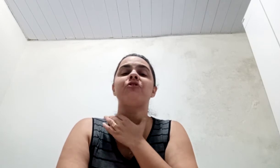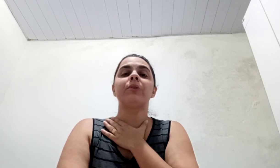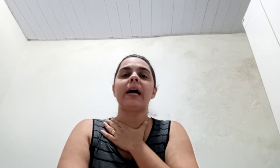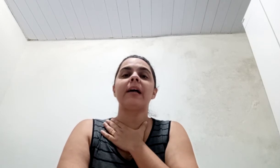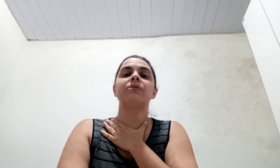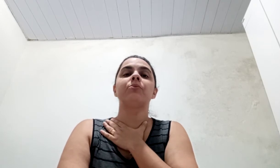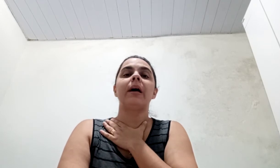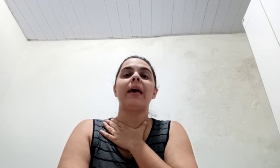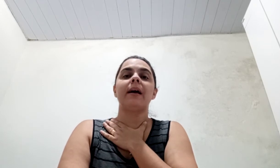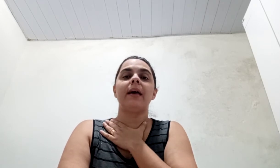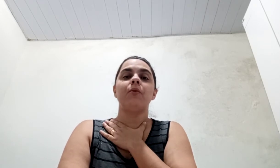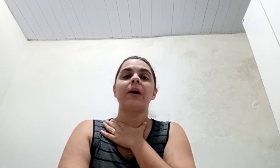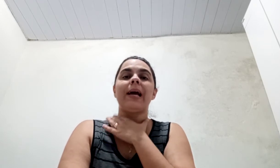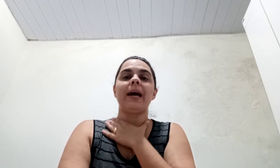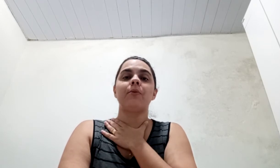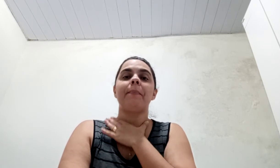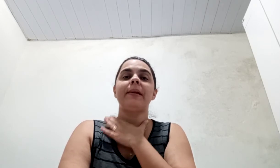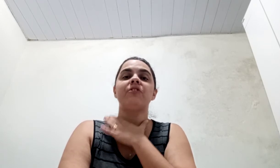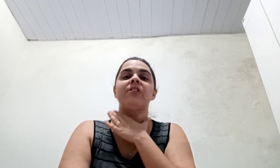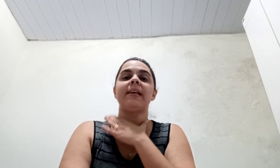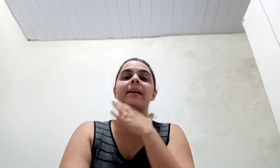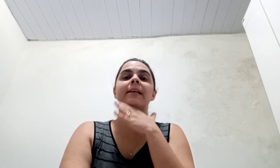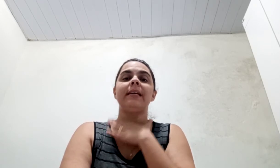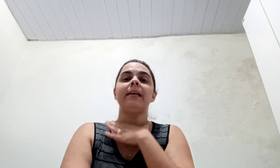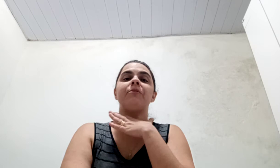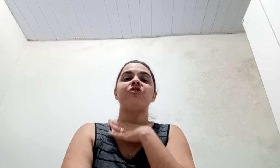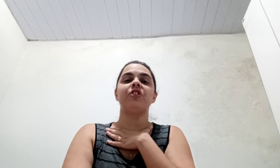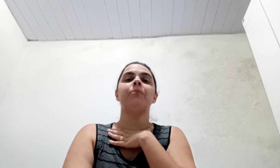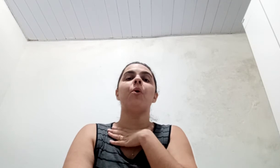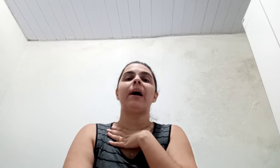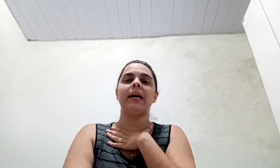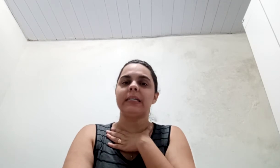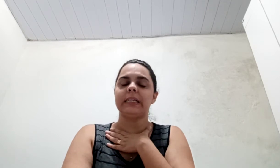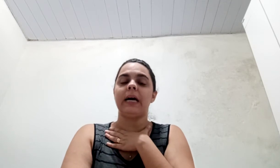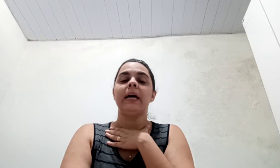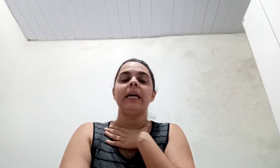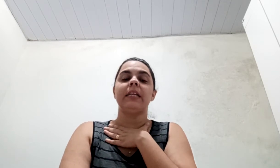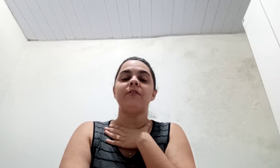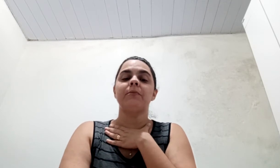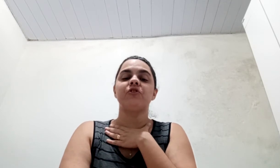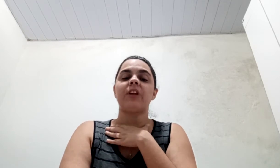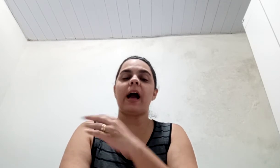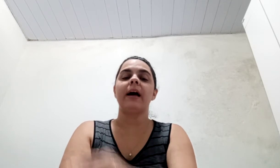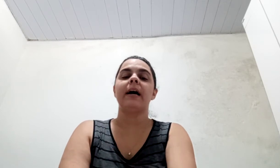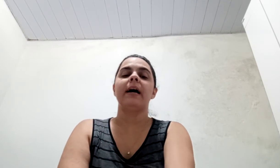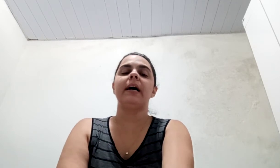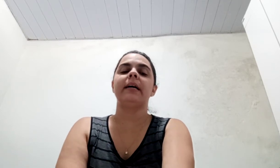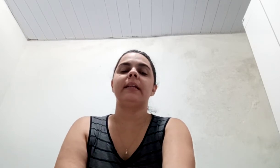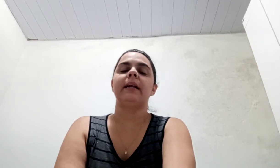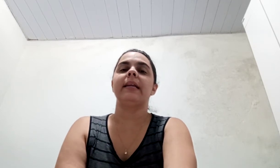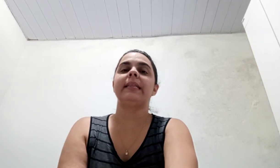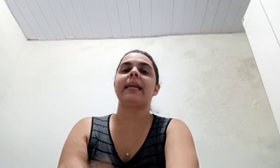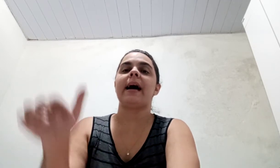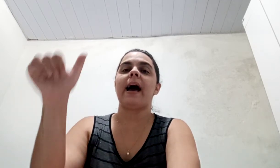no caso eu quero apenas dizer que me chamo Ana. Então vamos lá. Ana, letra